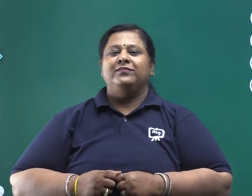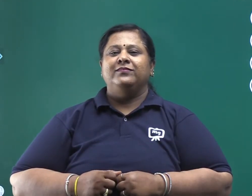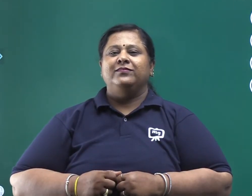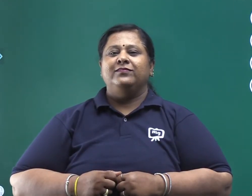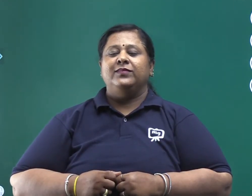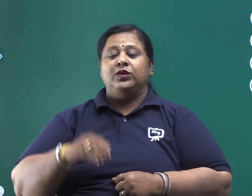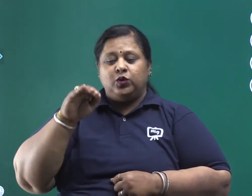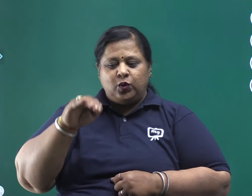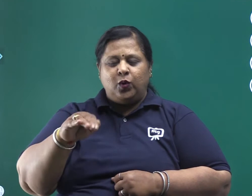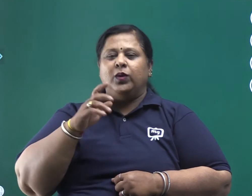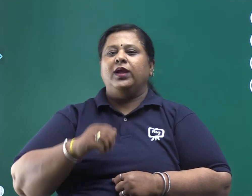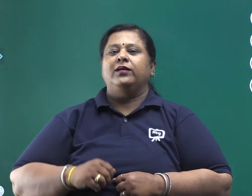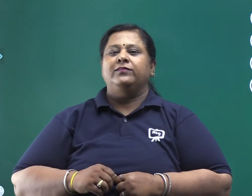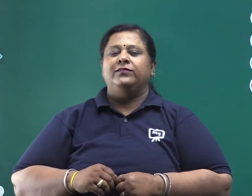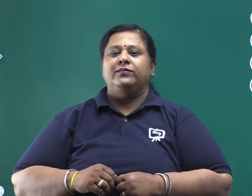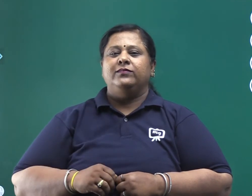छोटू ने